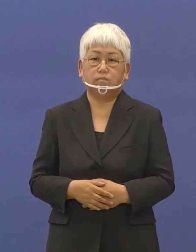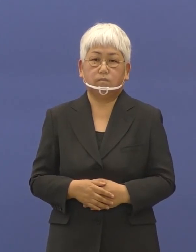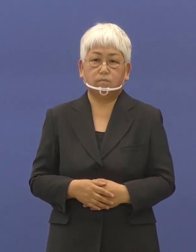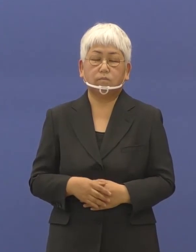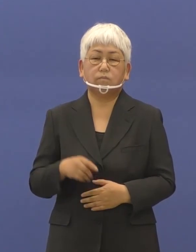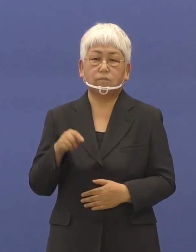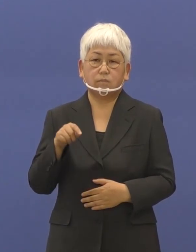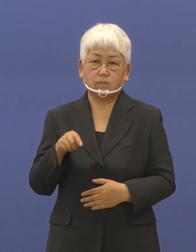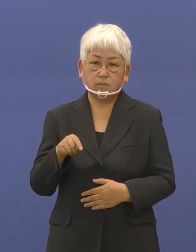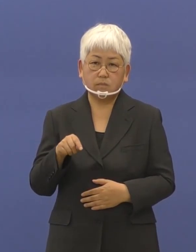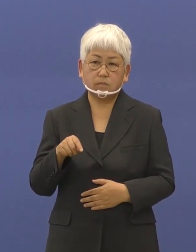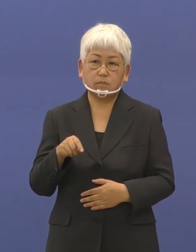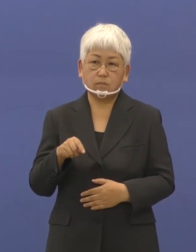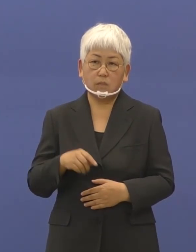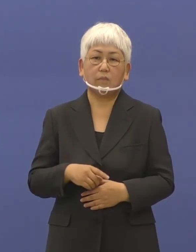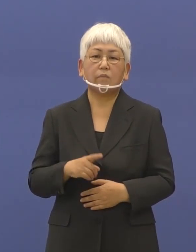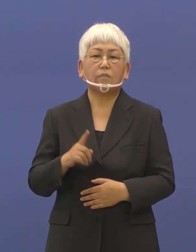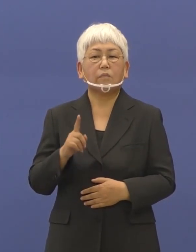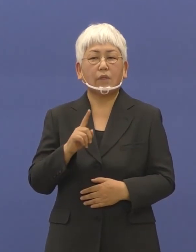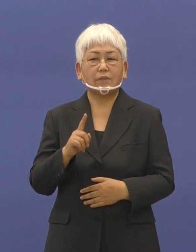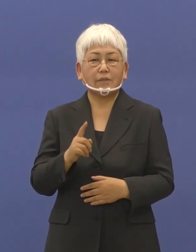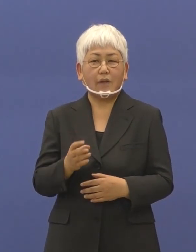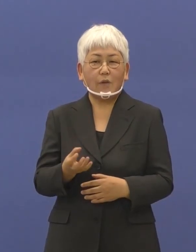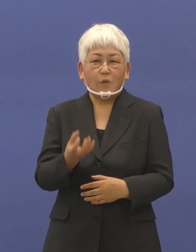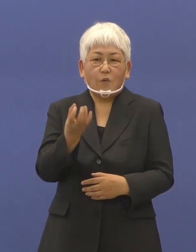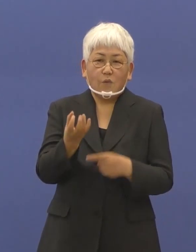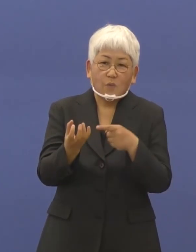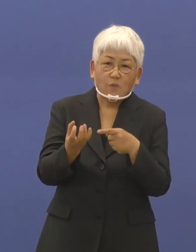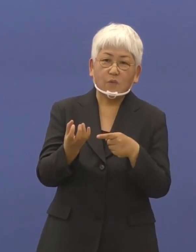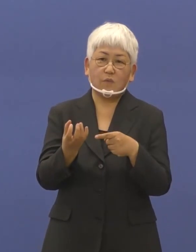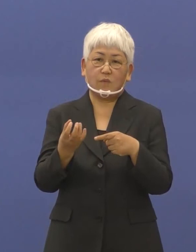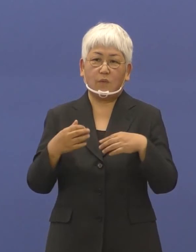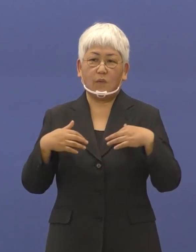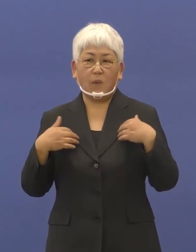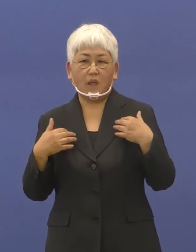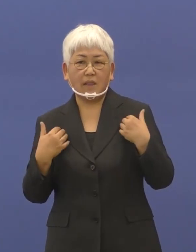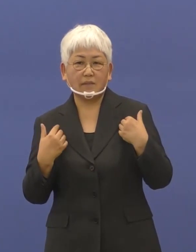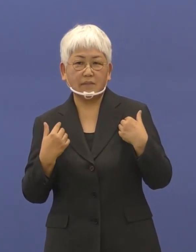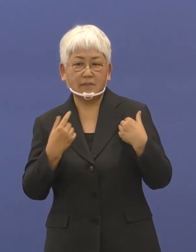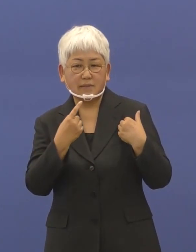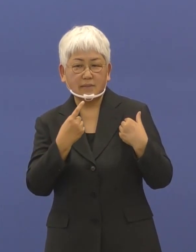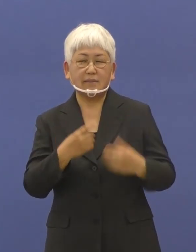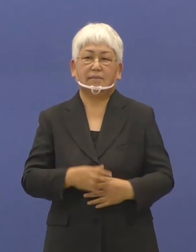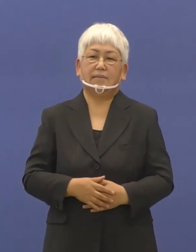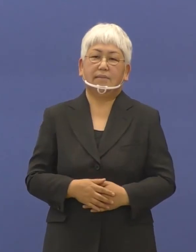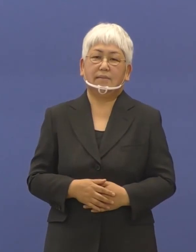ういう意味ではこう何が出てくるか分かんないっていうところがあります。